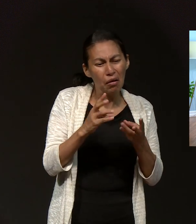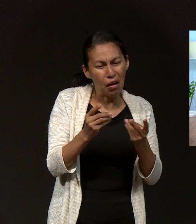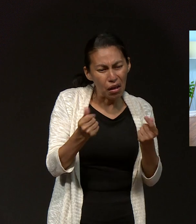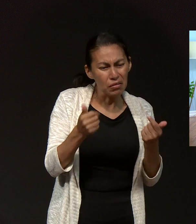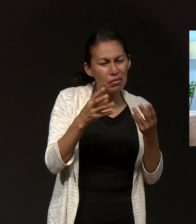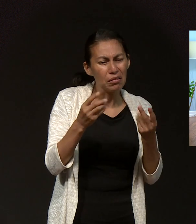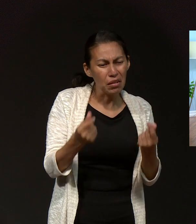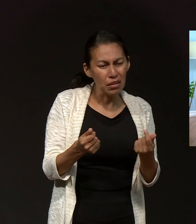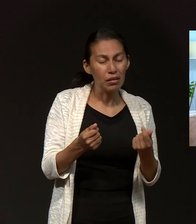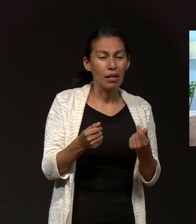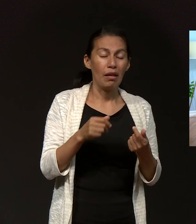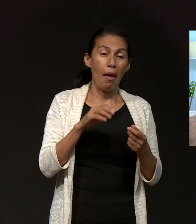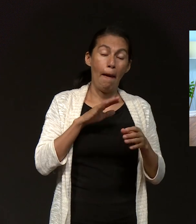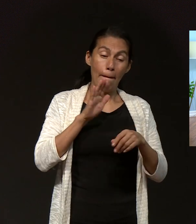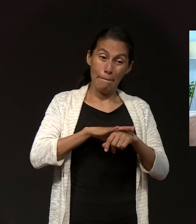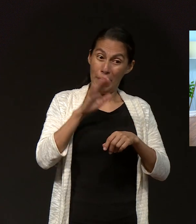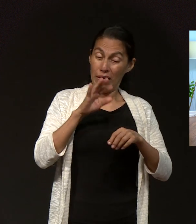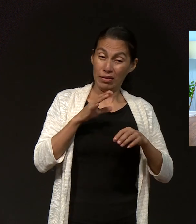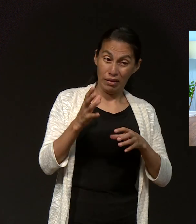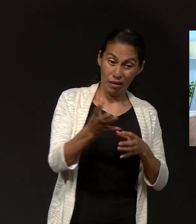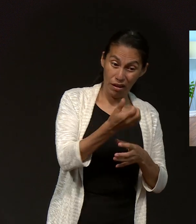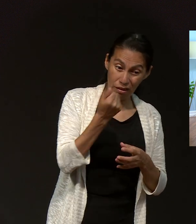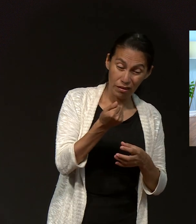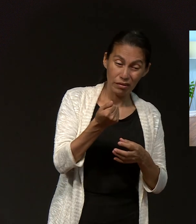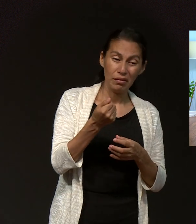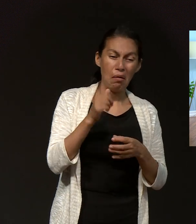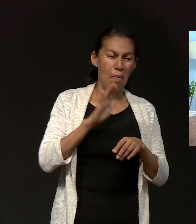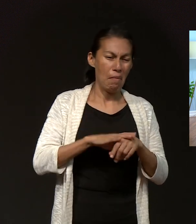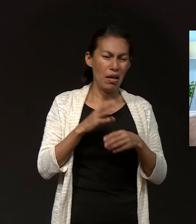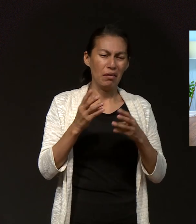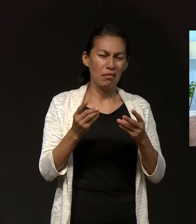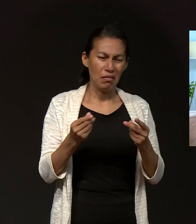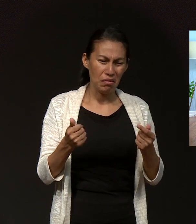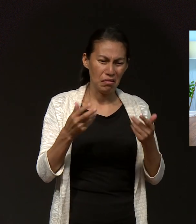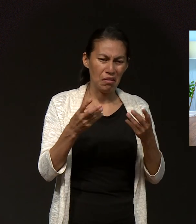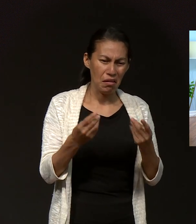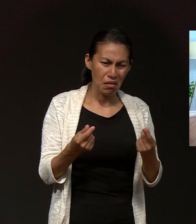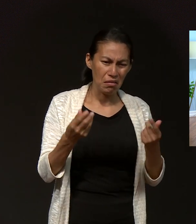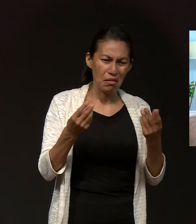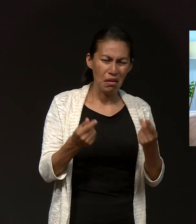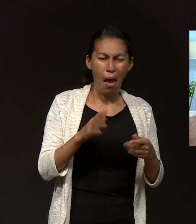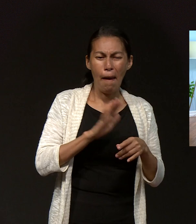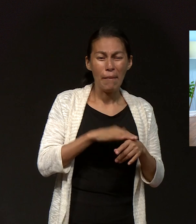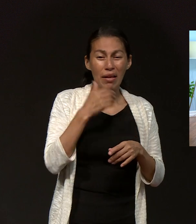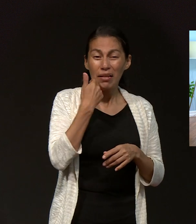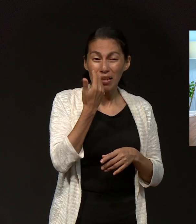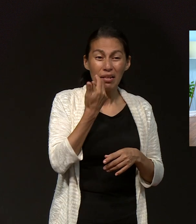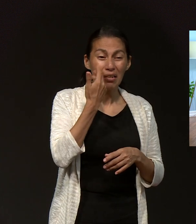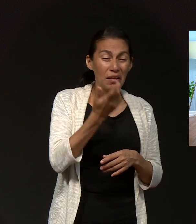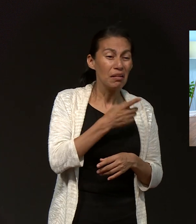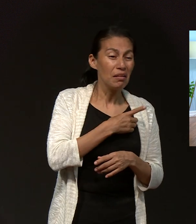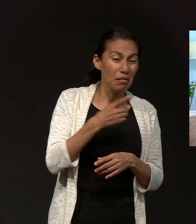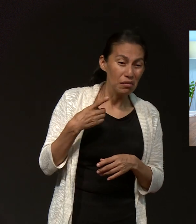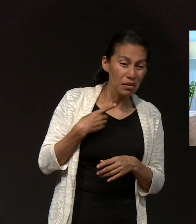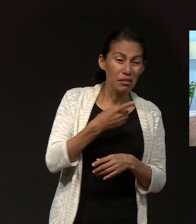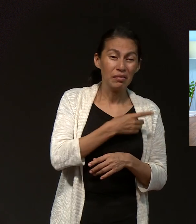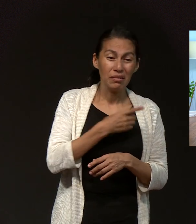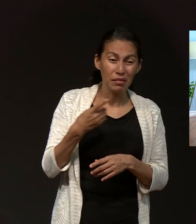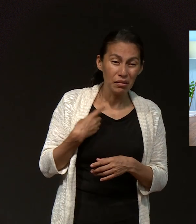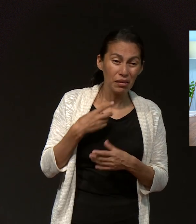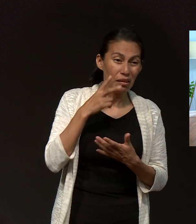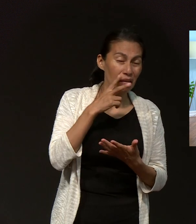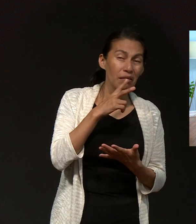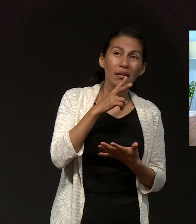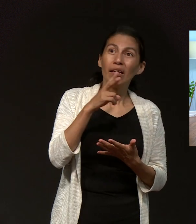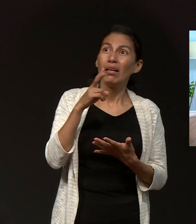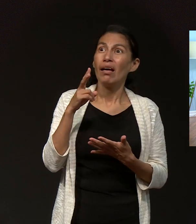siempre quieres ganar más. Y dices, cuando gane más, voy a hacer más cosas. Y luego ganas más y gastas más. Y siempre estás queriendo algo más y otra deuda más grande